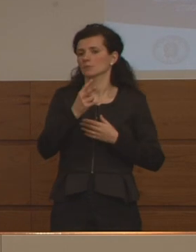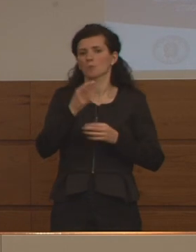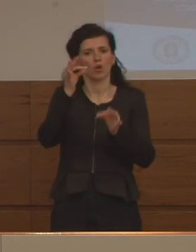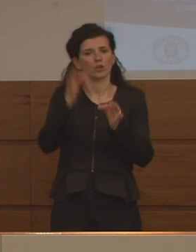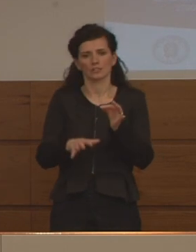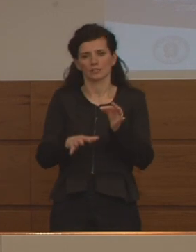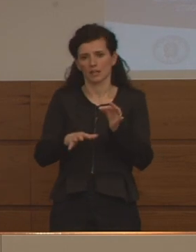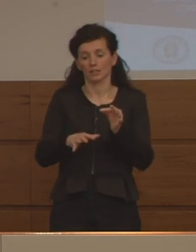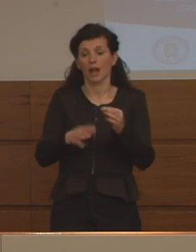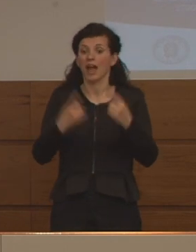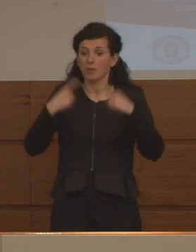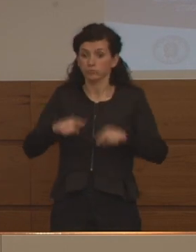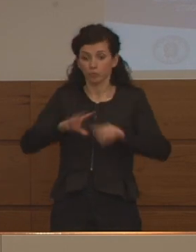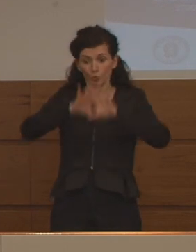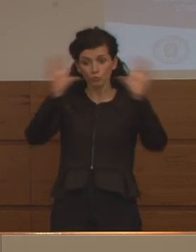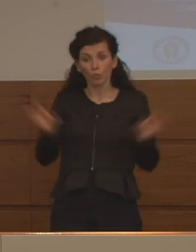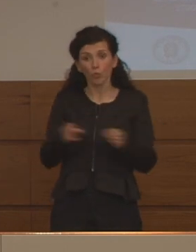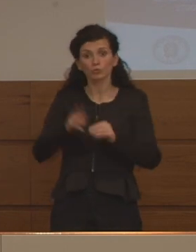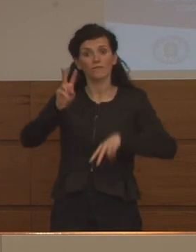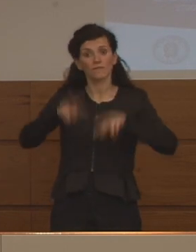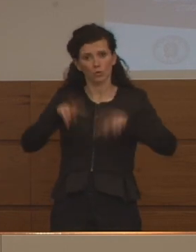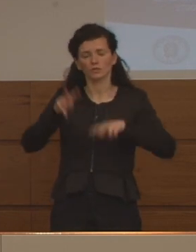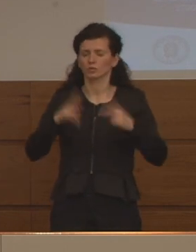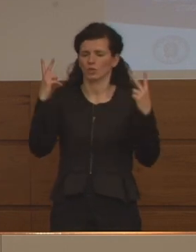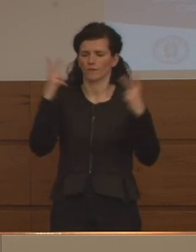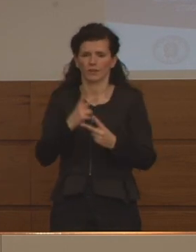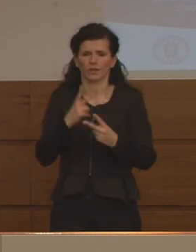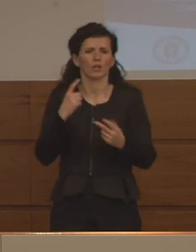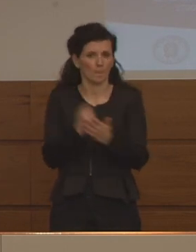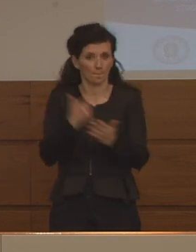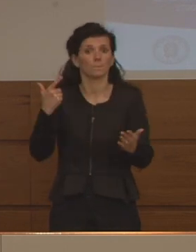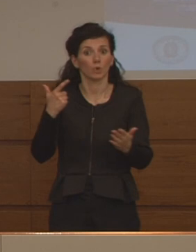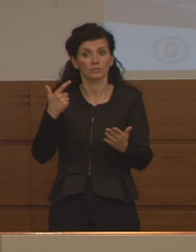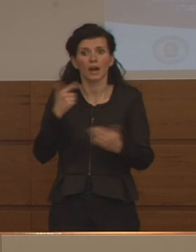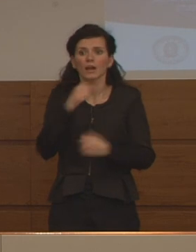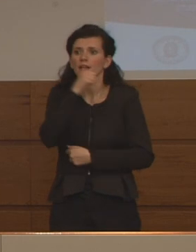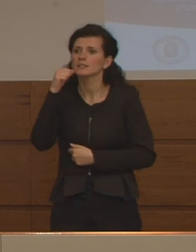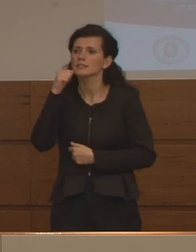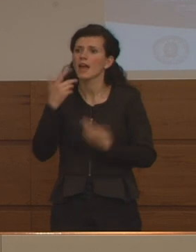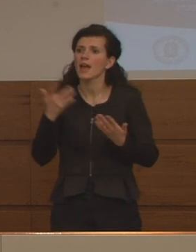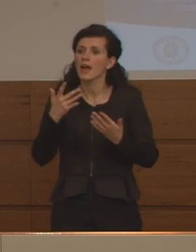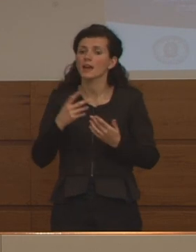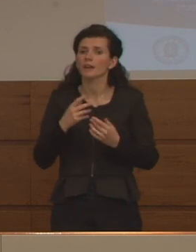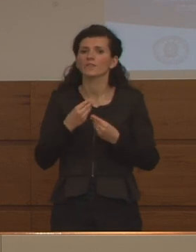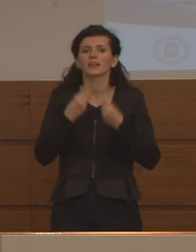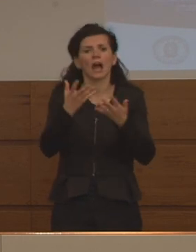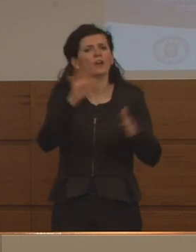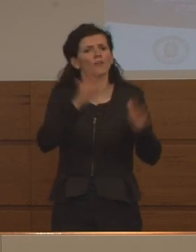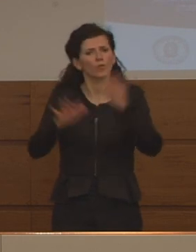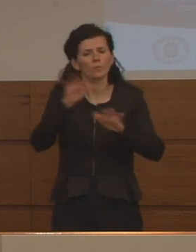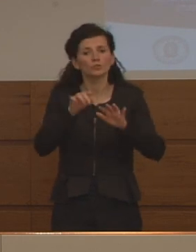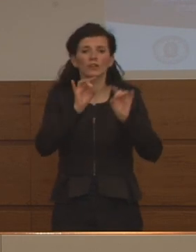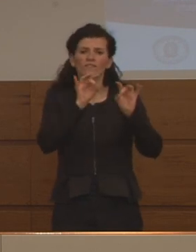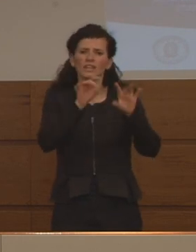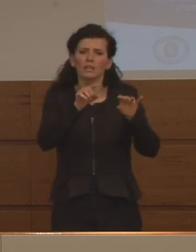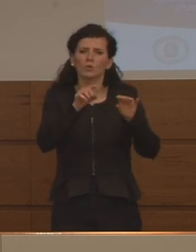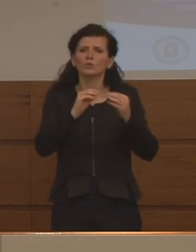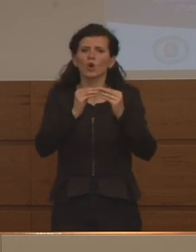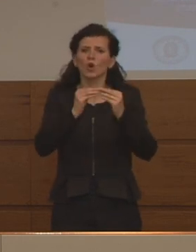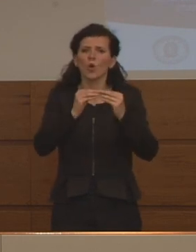detto è assai importante sia per definire la circolazione del virus sia per